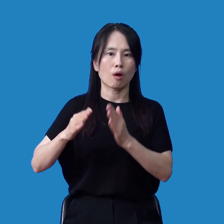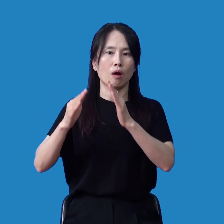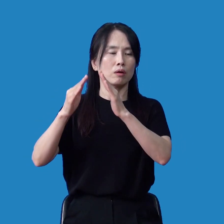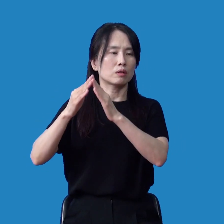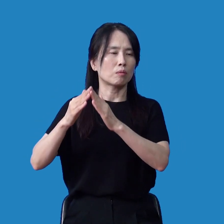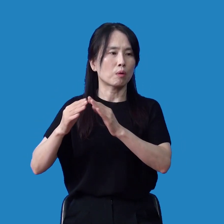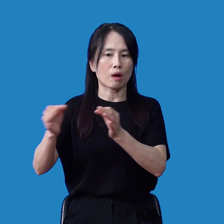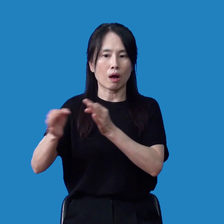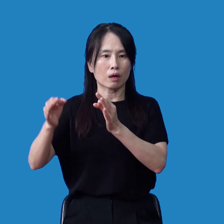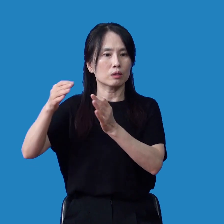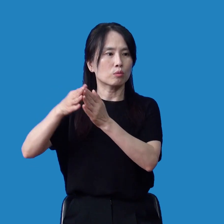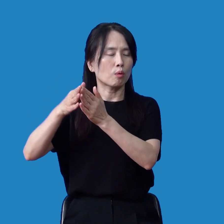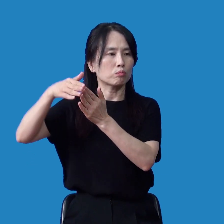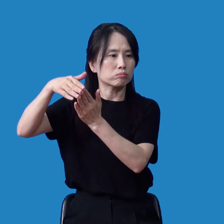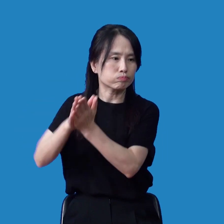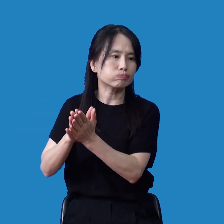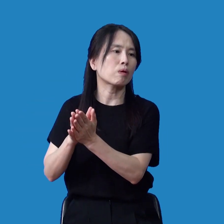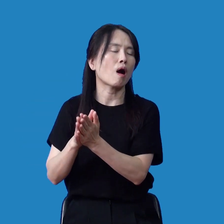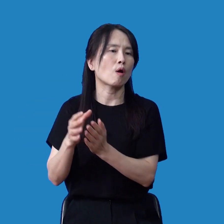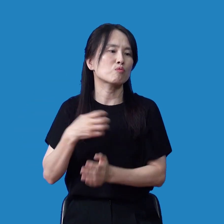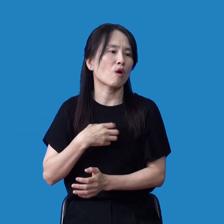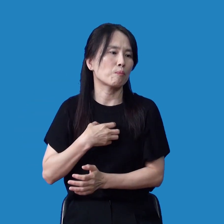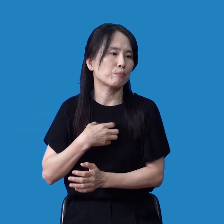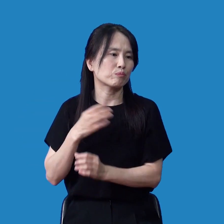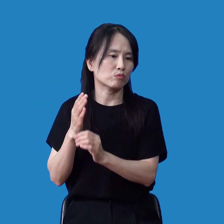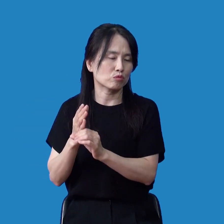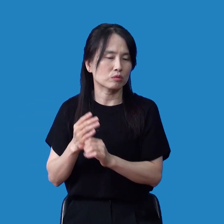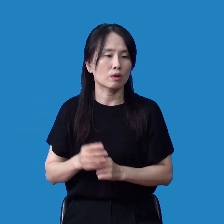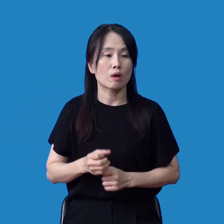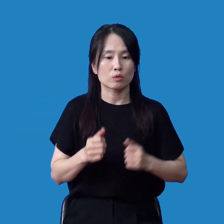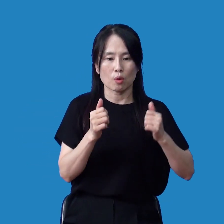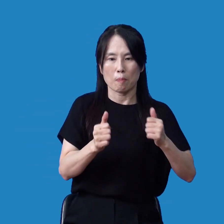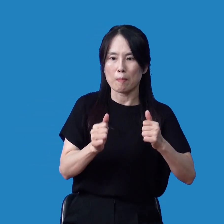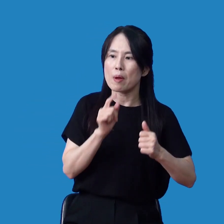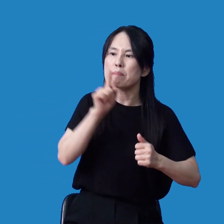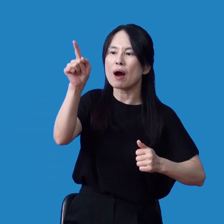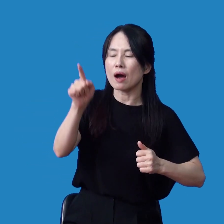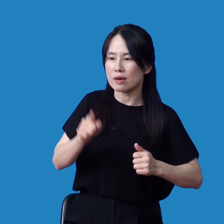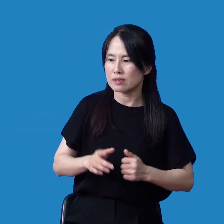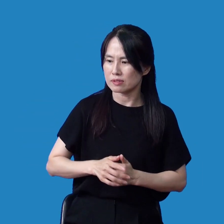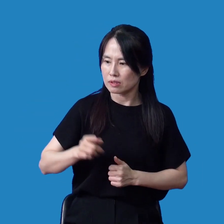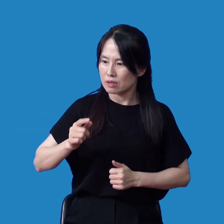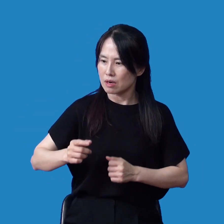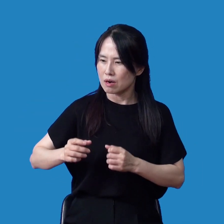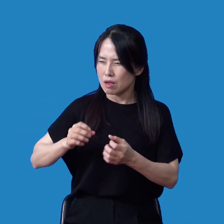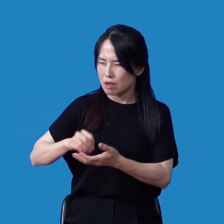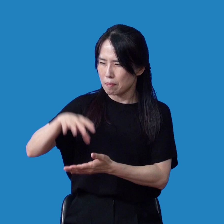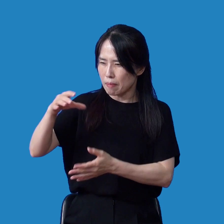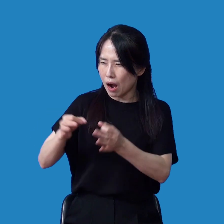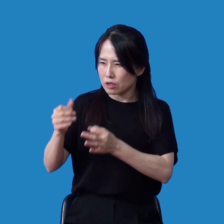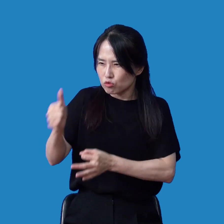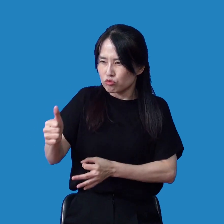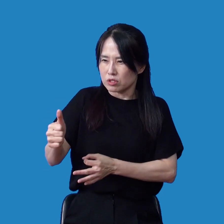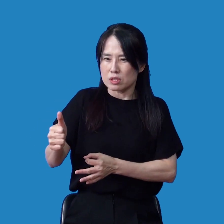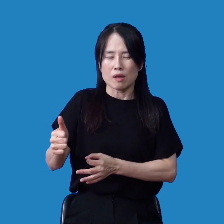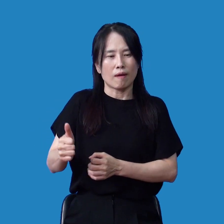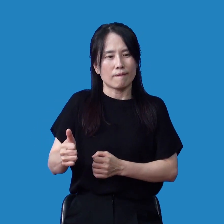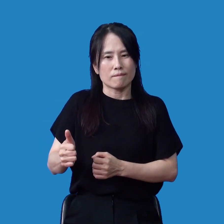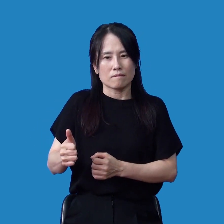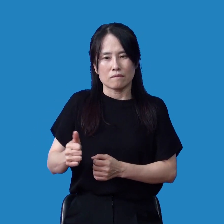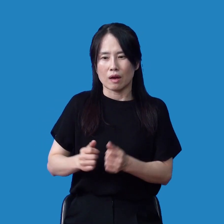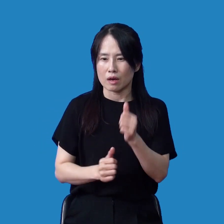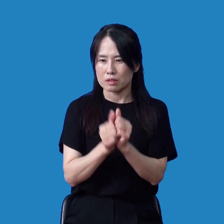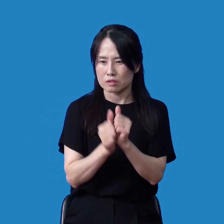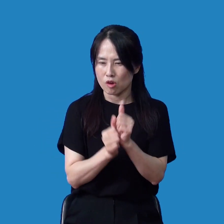법정에 고소를 해서 제과점 주인은 소수자의 인권을 짓밟았다는 죄목으로 이제 감옥에 가야 할 처지에